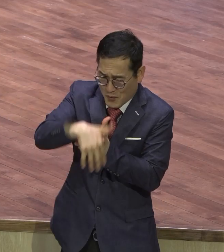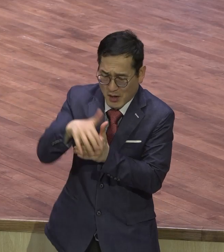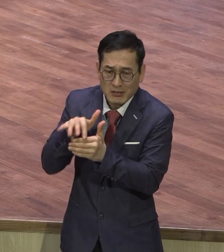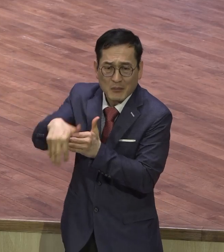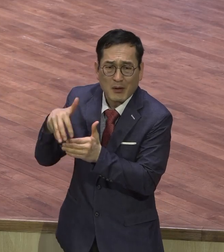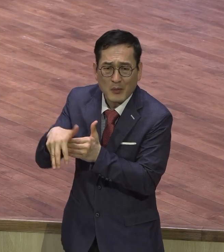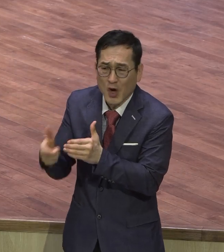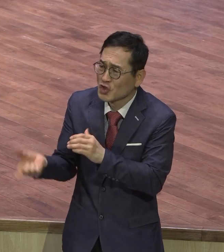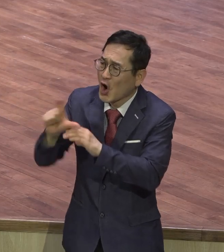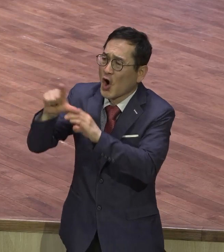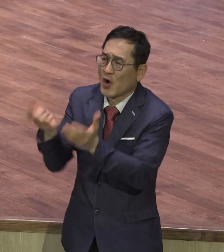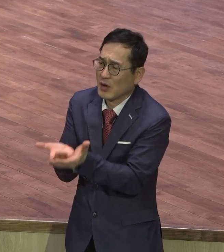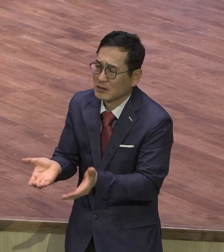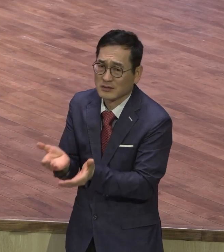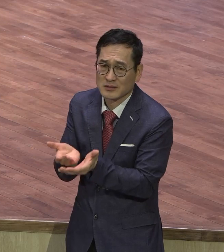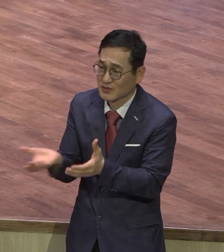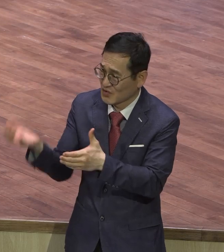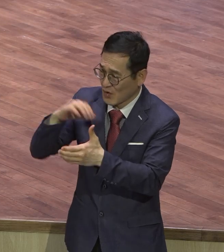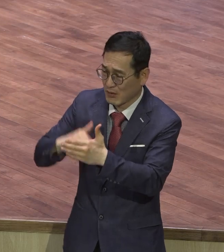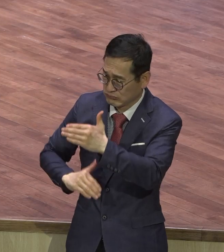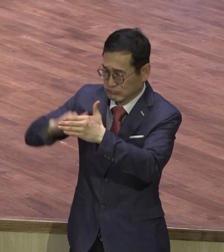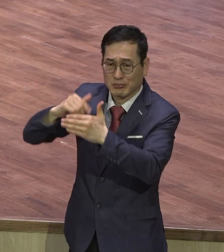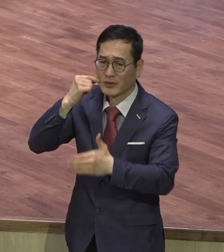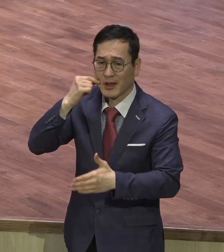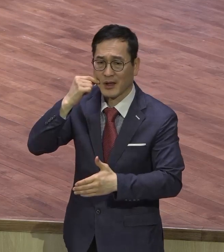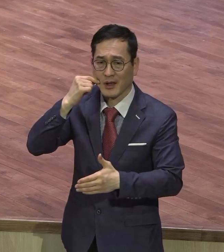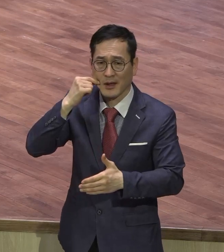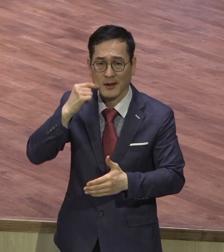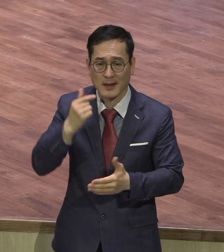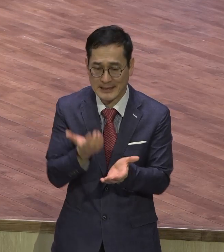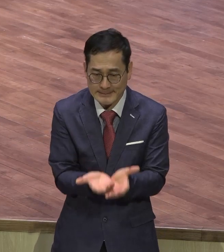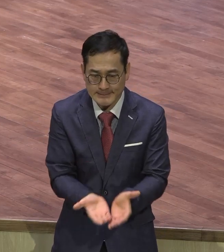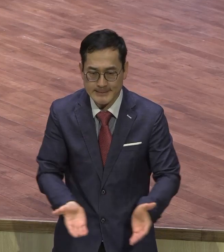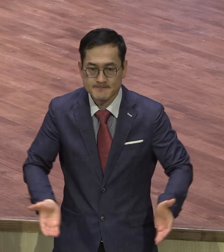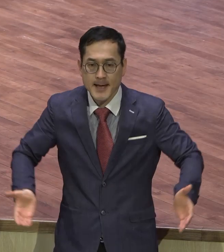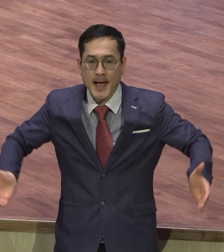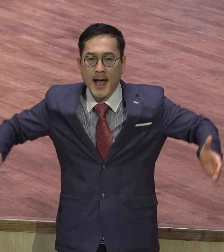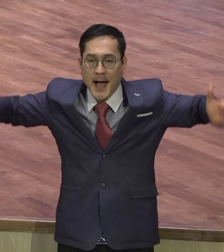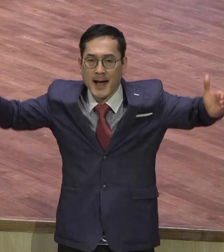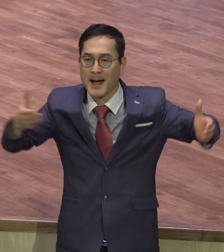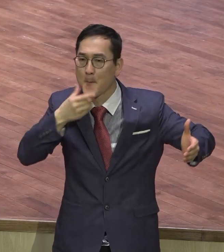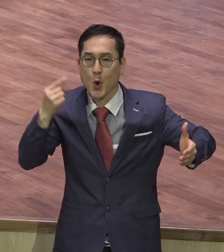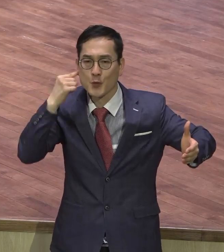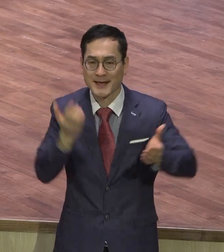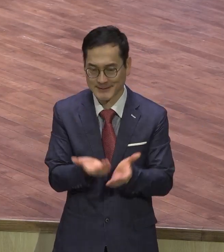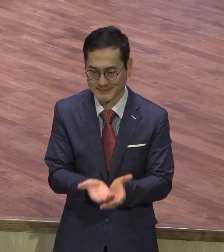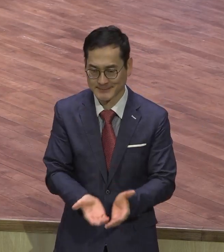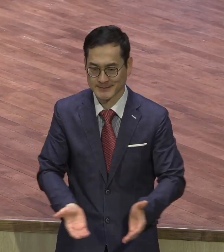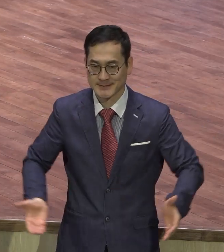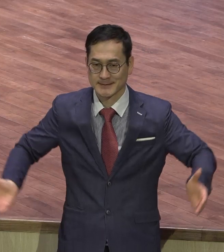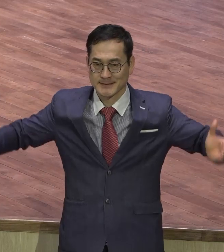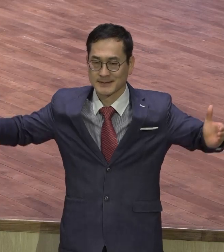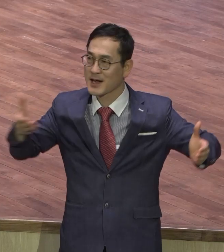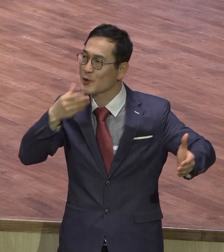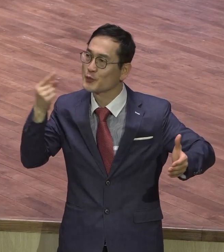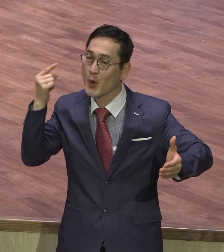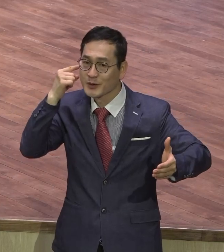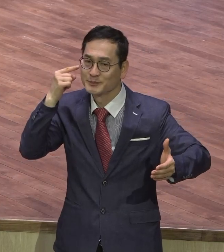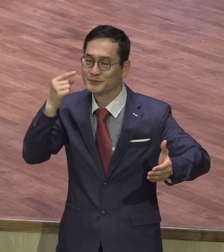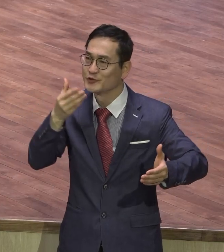무슨 말이에요? 그릇이 적다는 거예요. 믿음이 없다는 겁니다. 나 중심으로 산다는 거예요. 아직도 그리스도